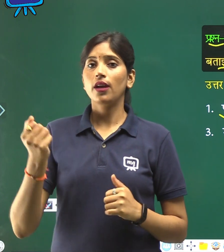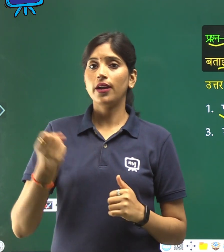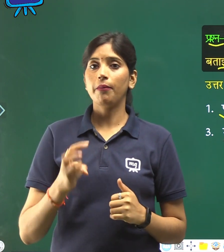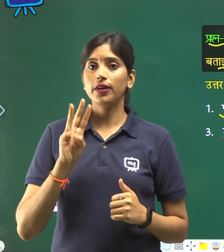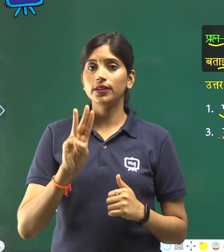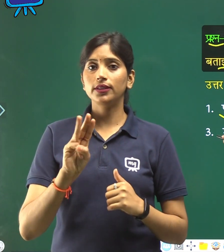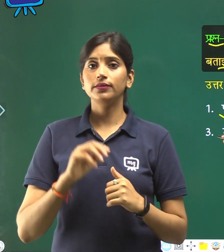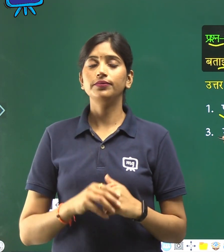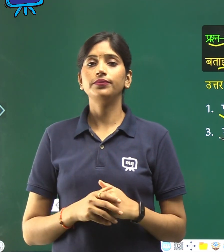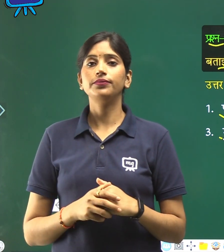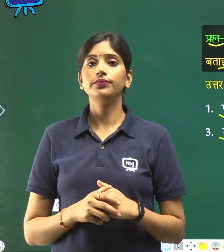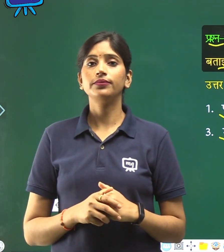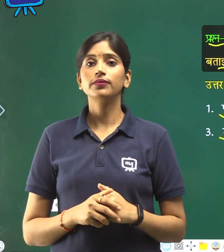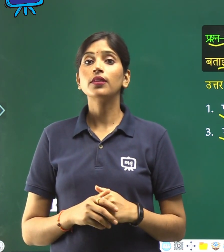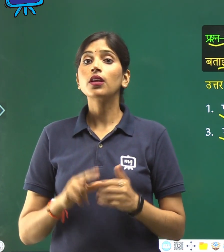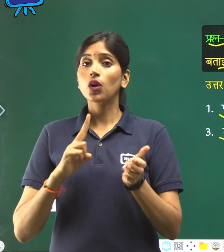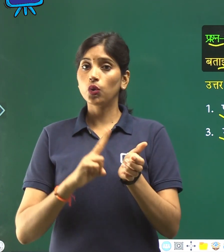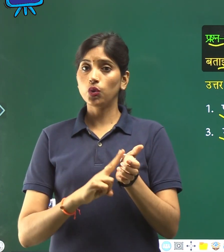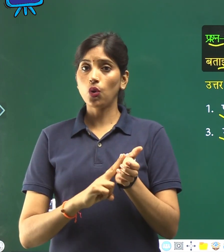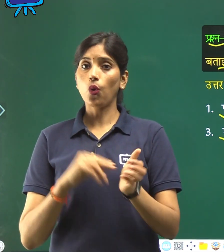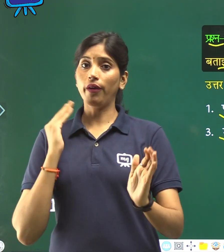नंबर तीन, उत्तर,